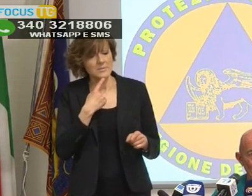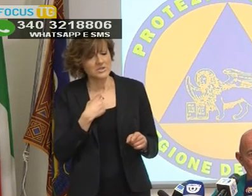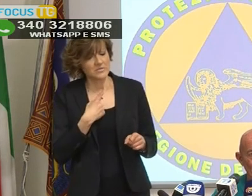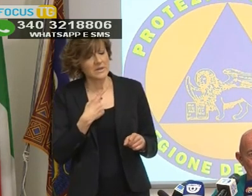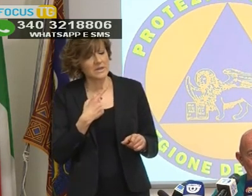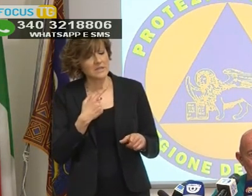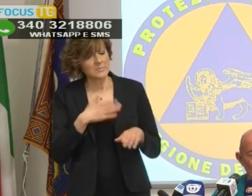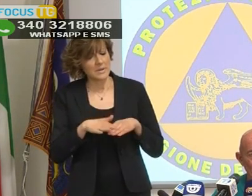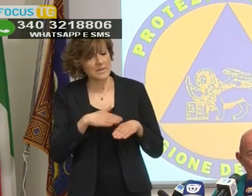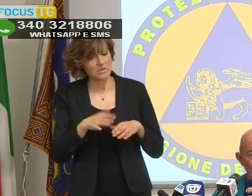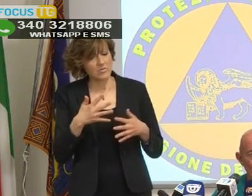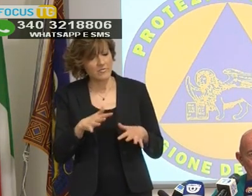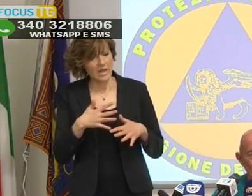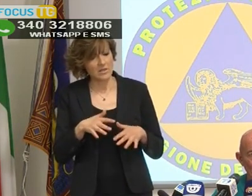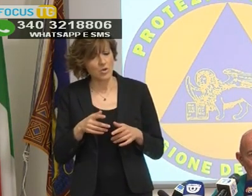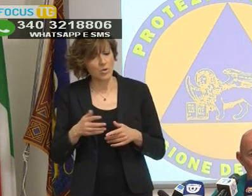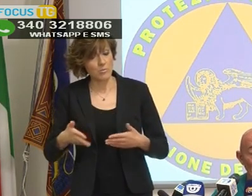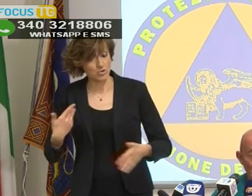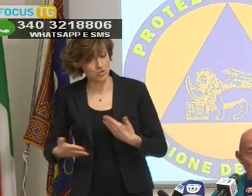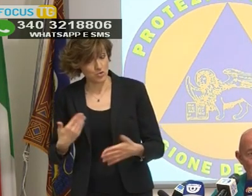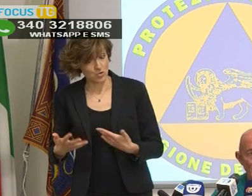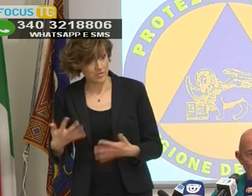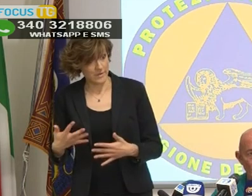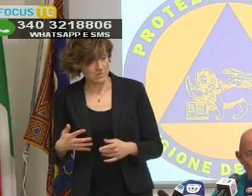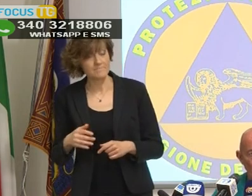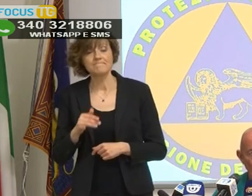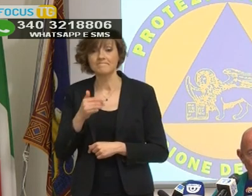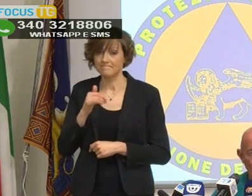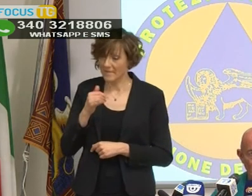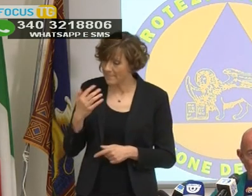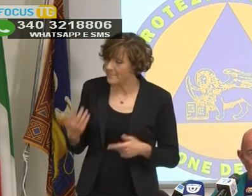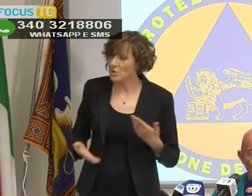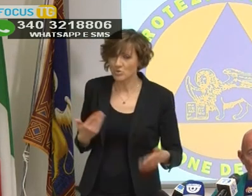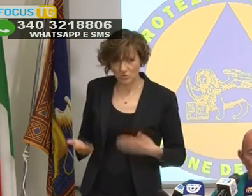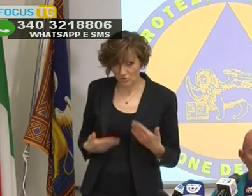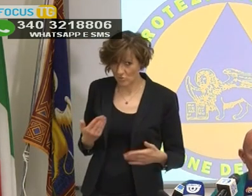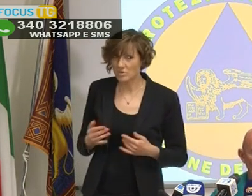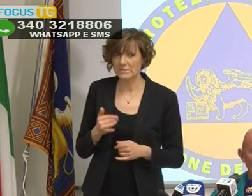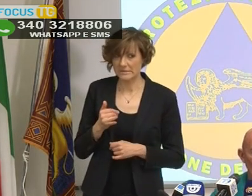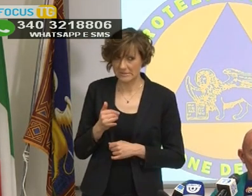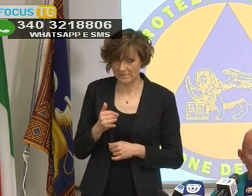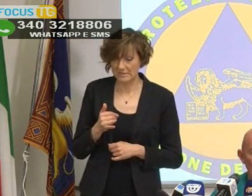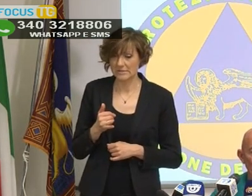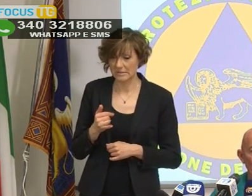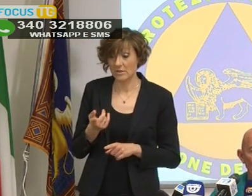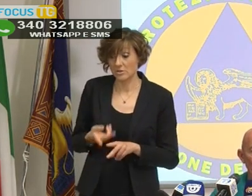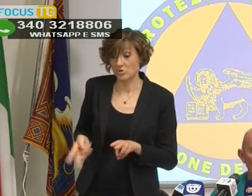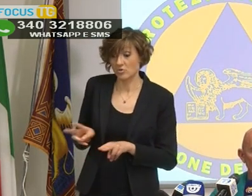sperimentato soprattutto nei pronto soccorso? L'abbiamo sperimentato sui pronto soccorsi, sì. L'abbiamo fatto in